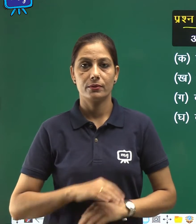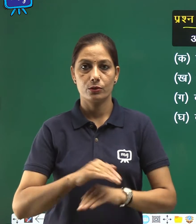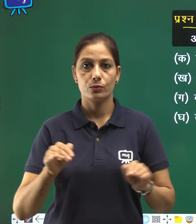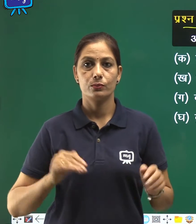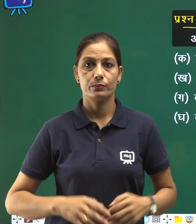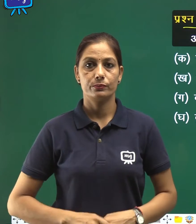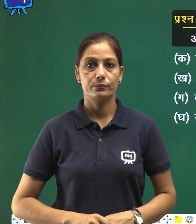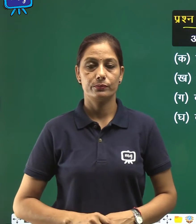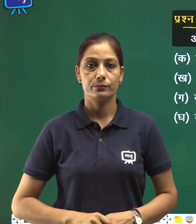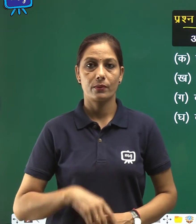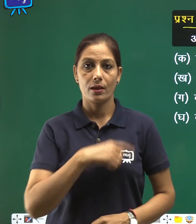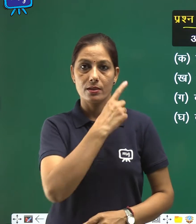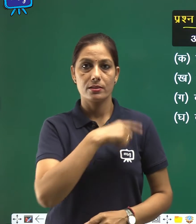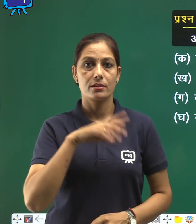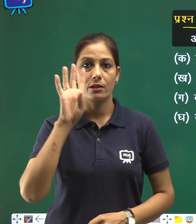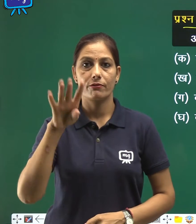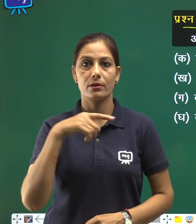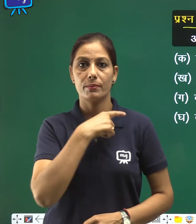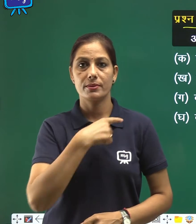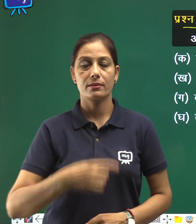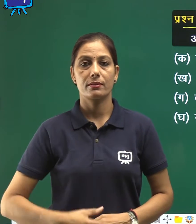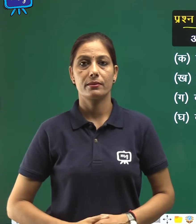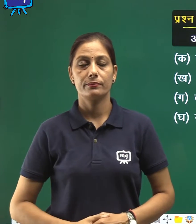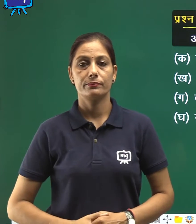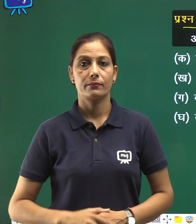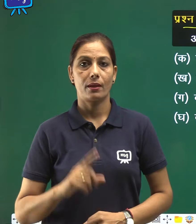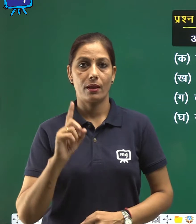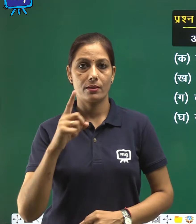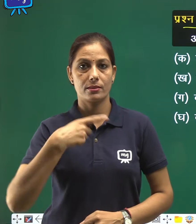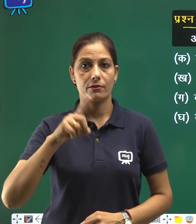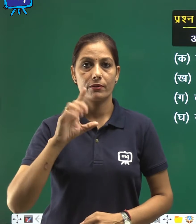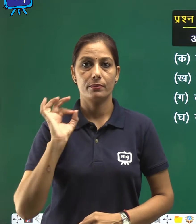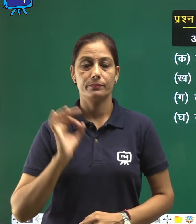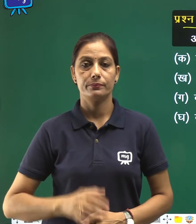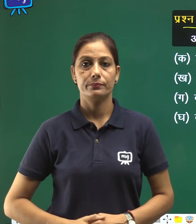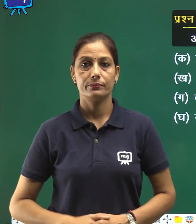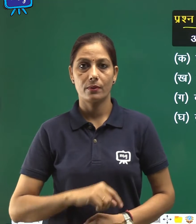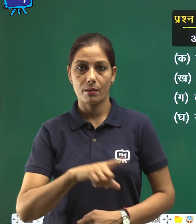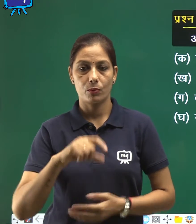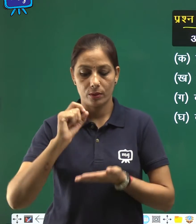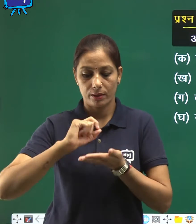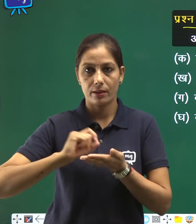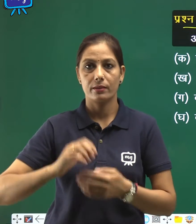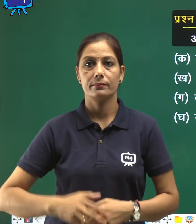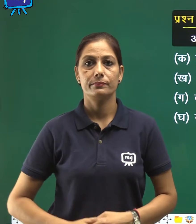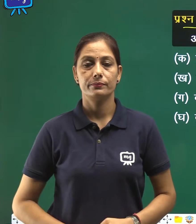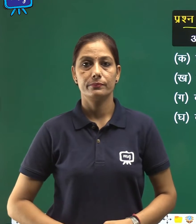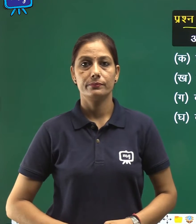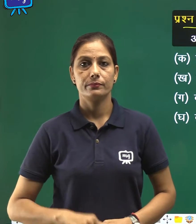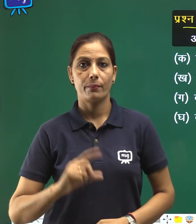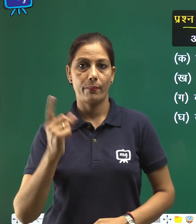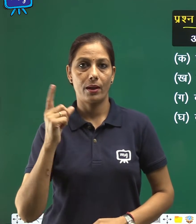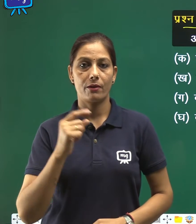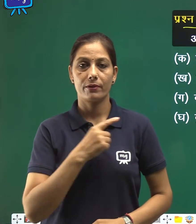बच्चों, इन 4 विकल्प में से एक सही विकल्प आपको लिखना है।